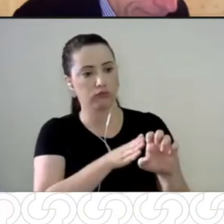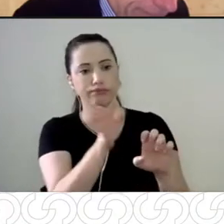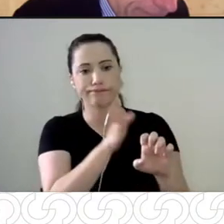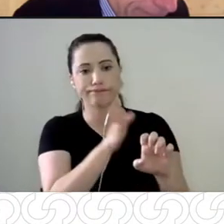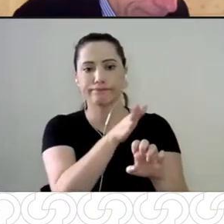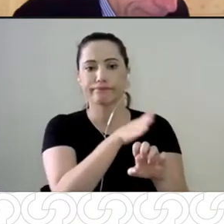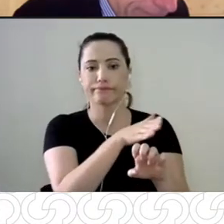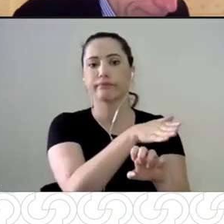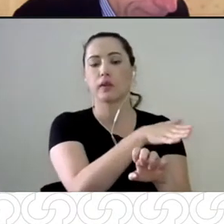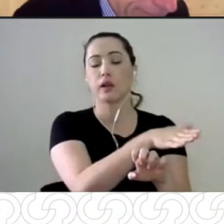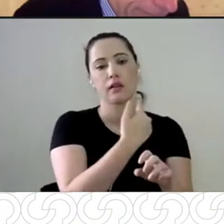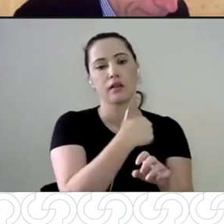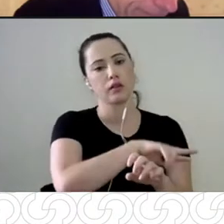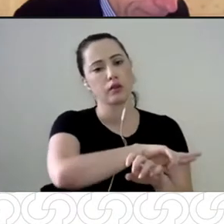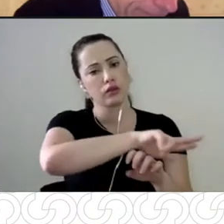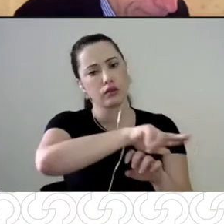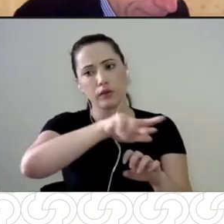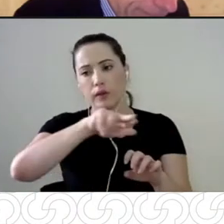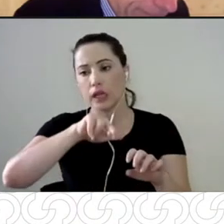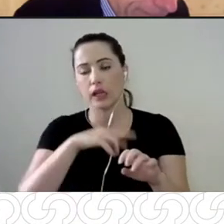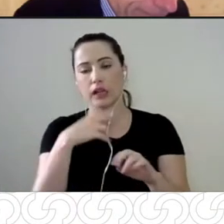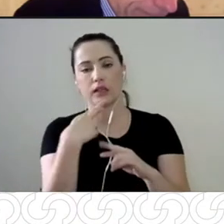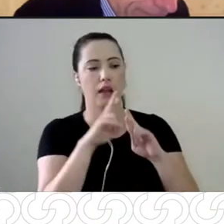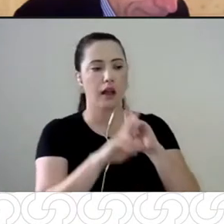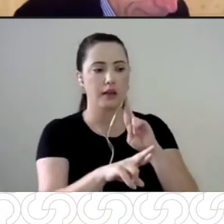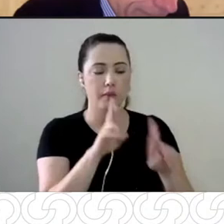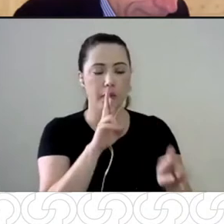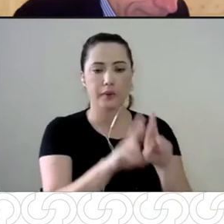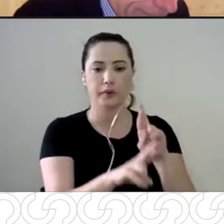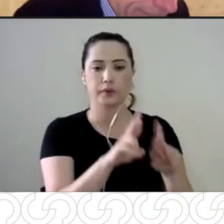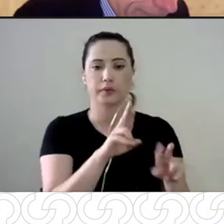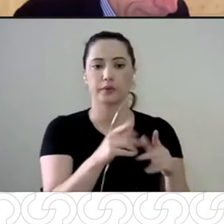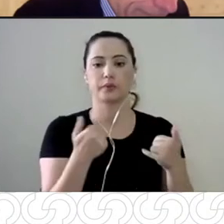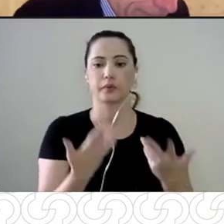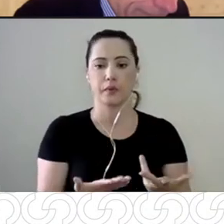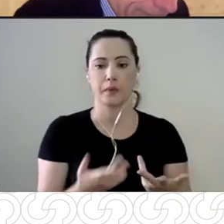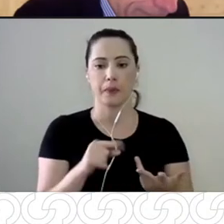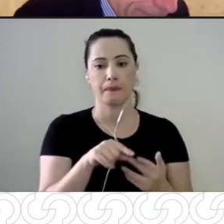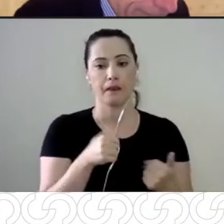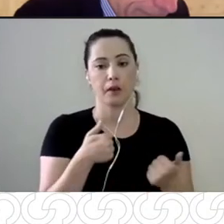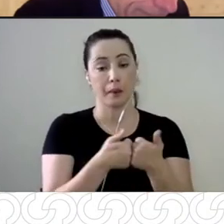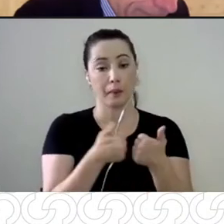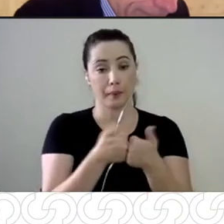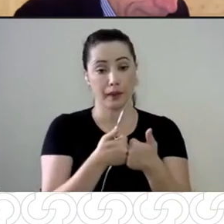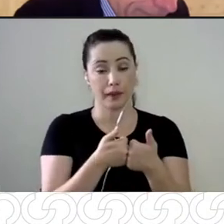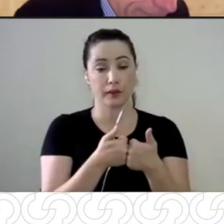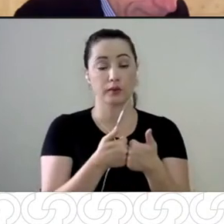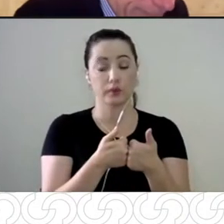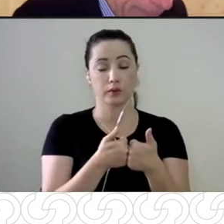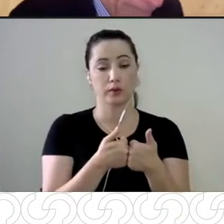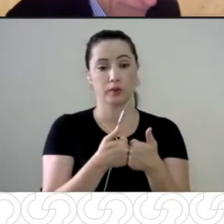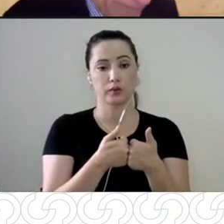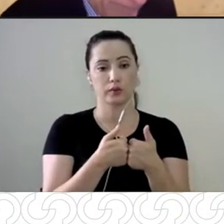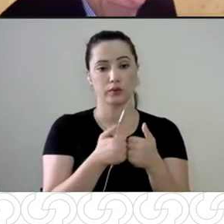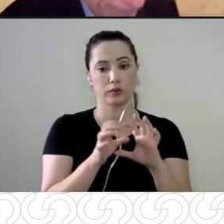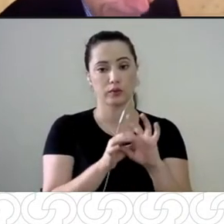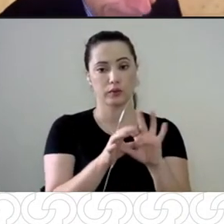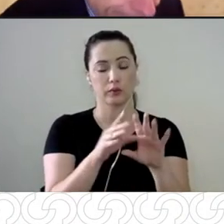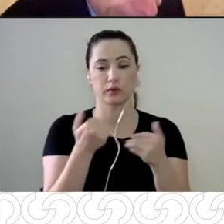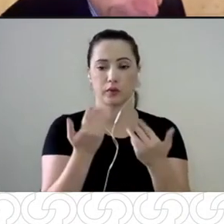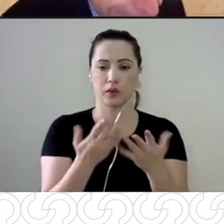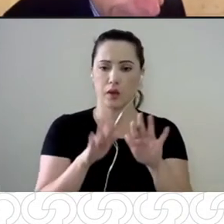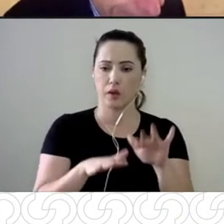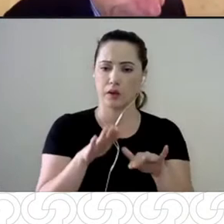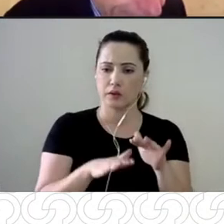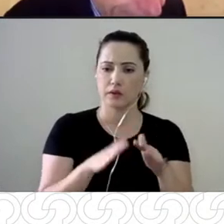As respostas são várias, às vezes mais se aproximando de uma perspectiva liberal, institucionalista, ou se